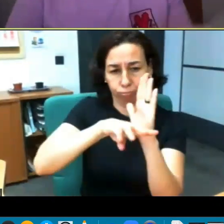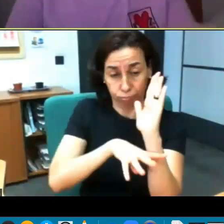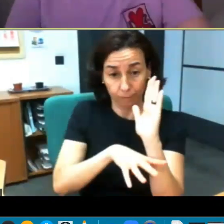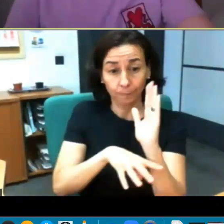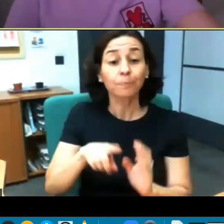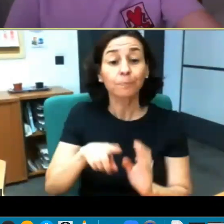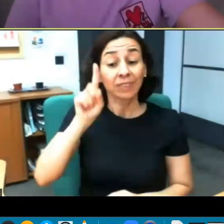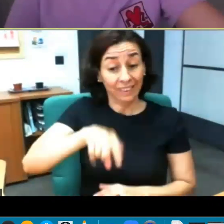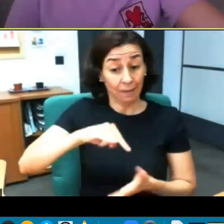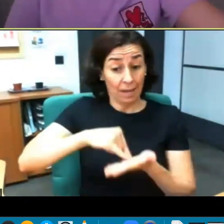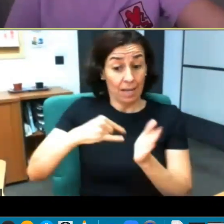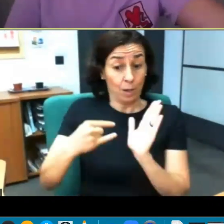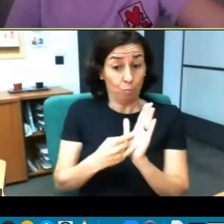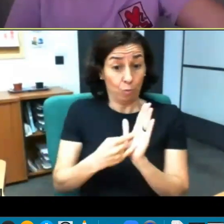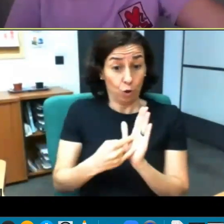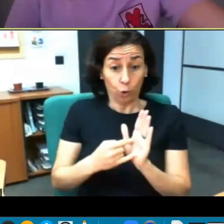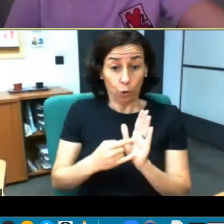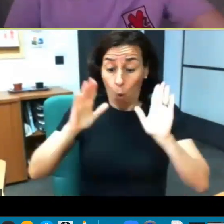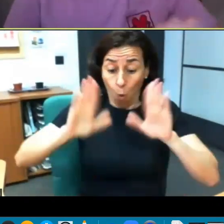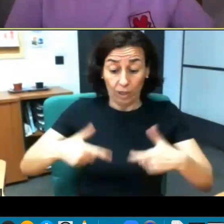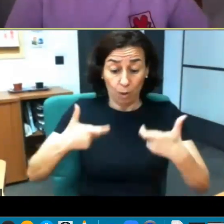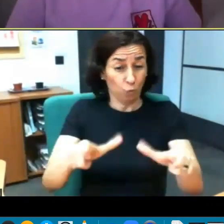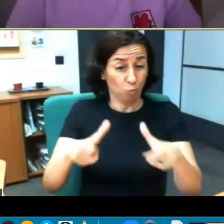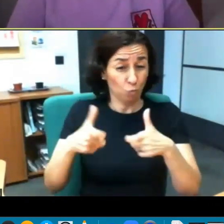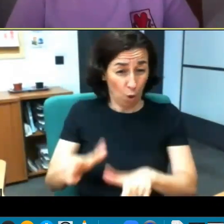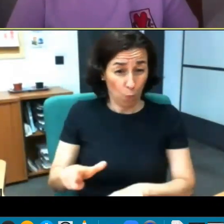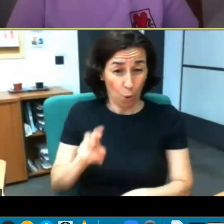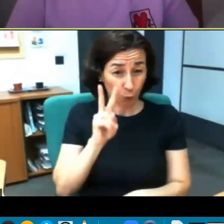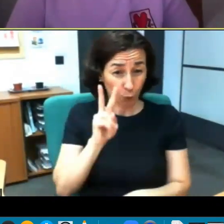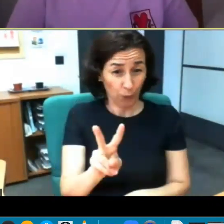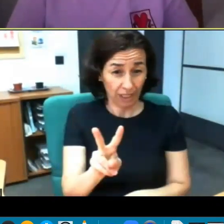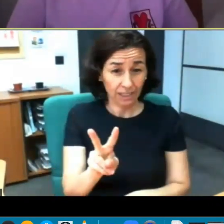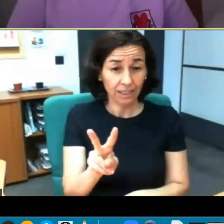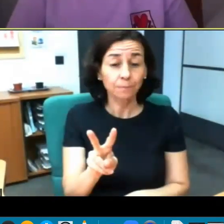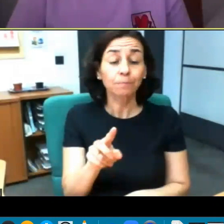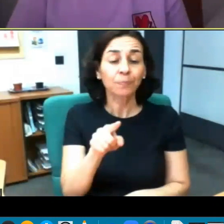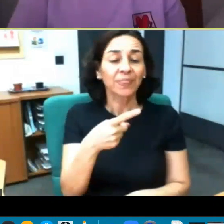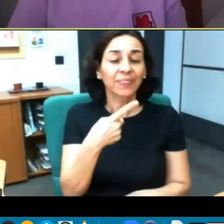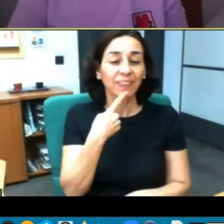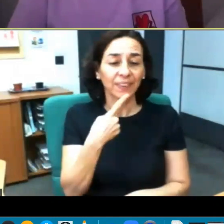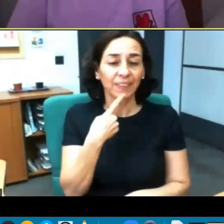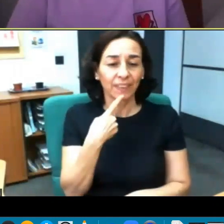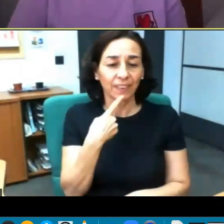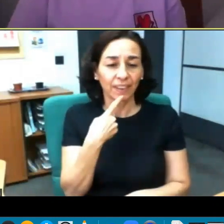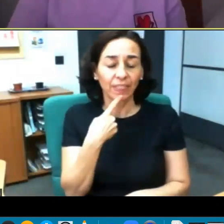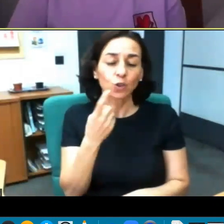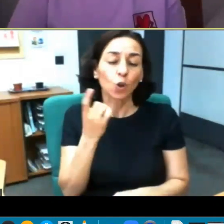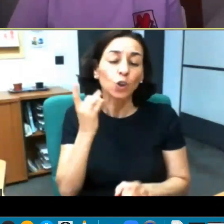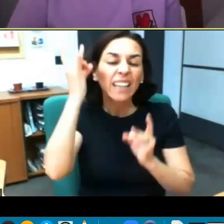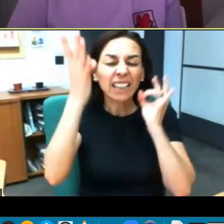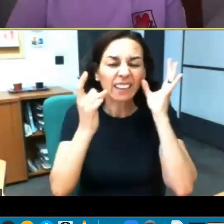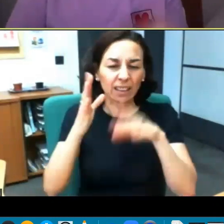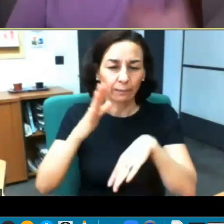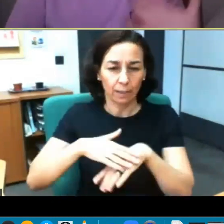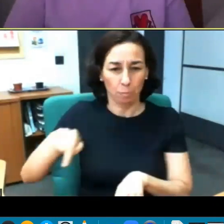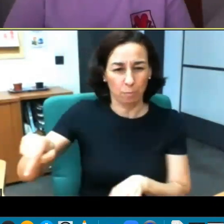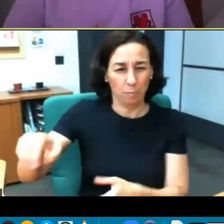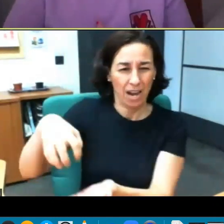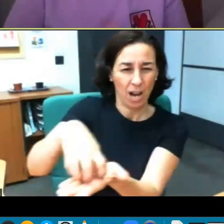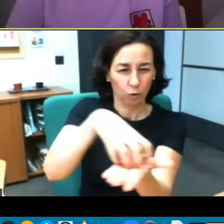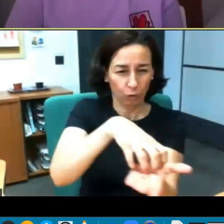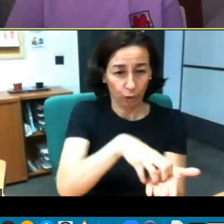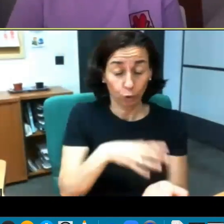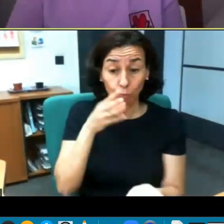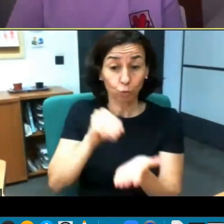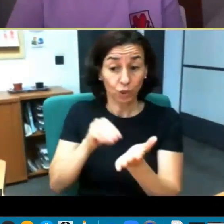los dos últimos módulos, como veréis, corresponden a iniciativas propias del centro. Es decir, muchas veces nos contacta